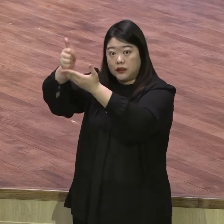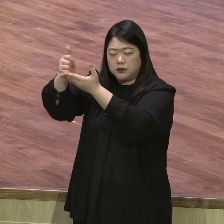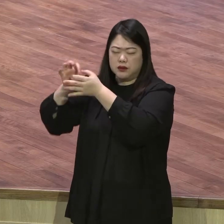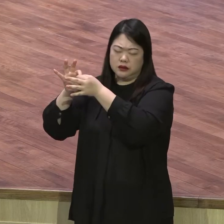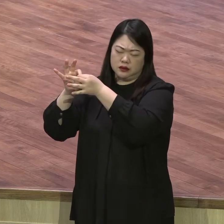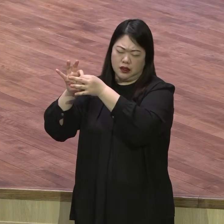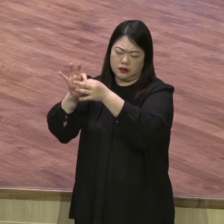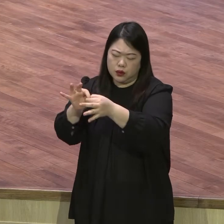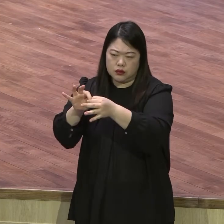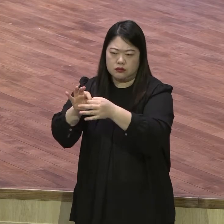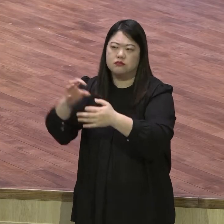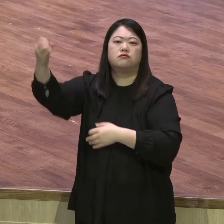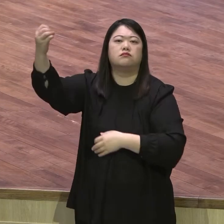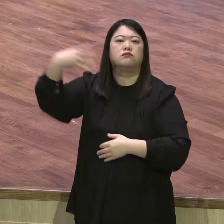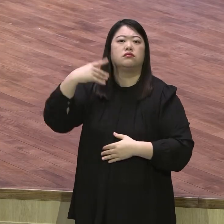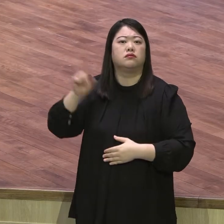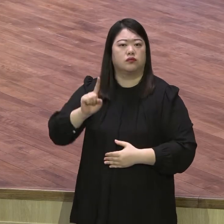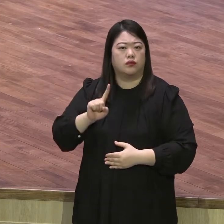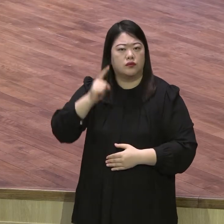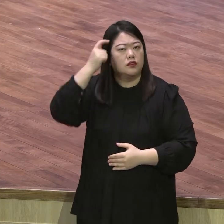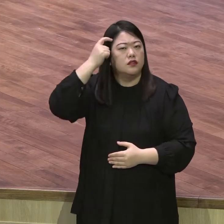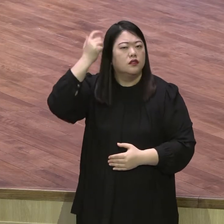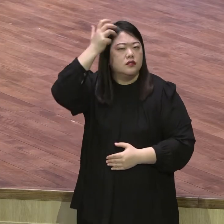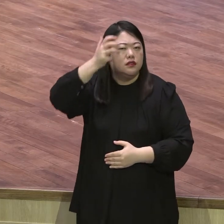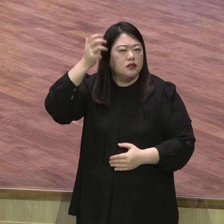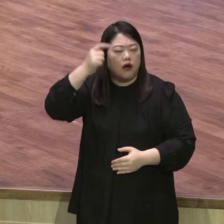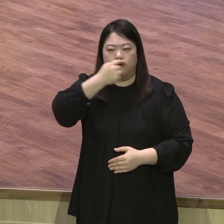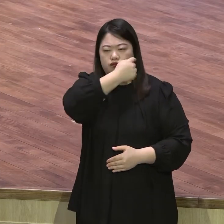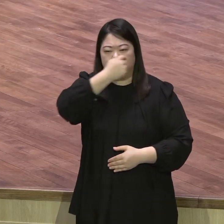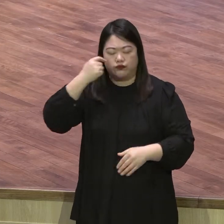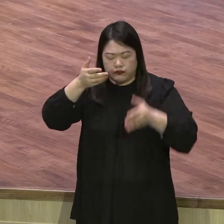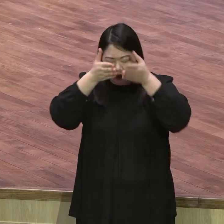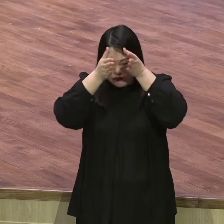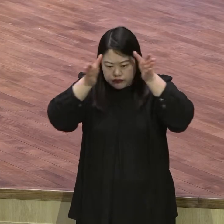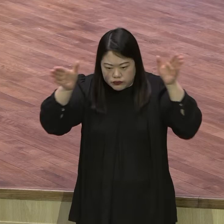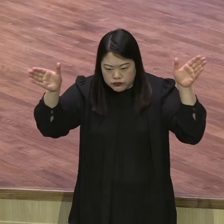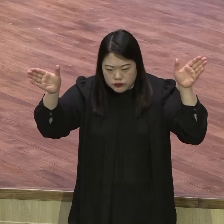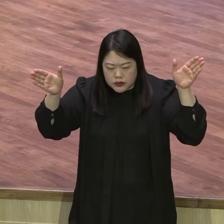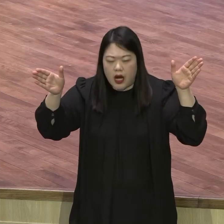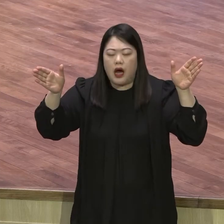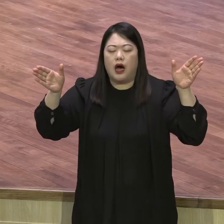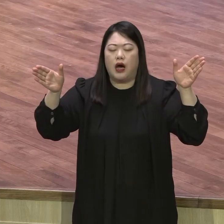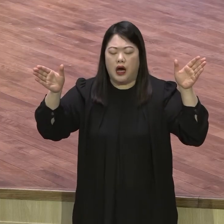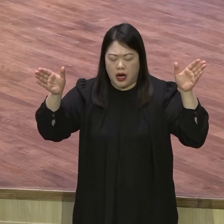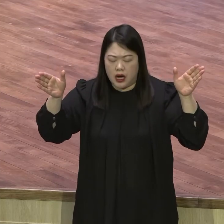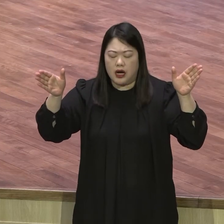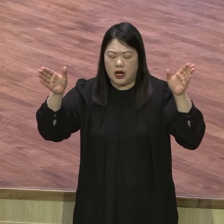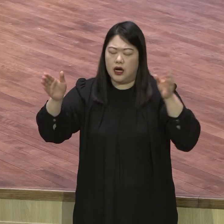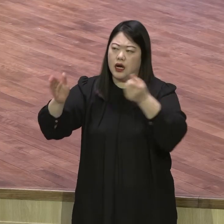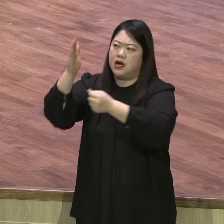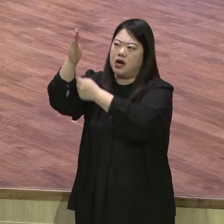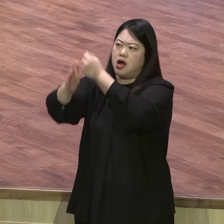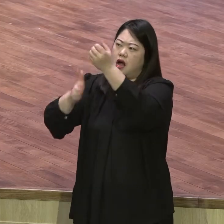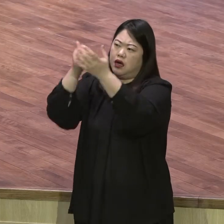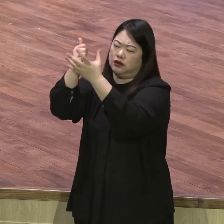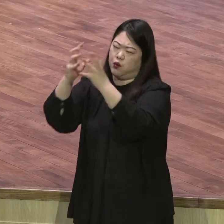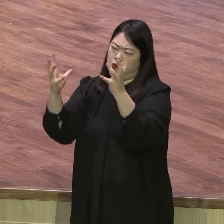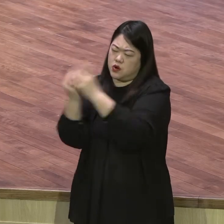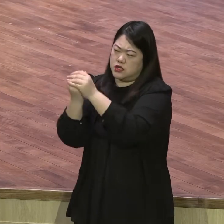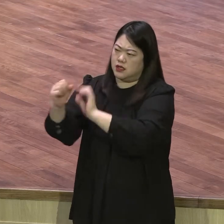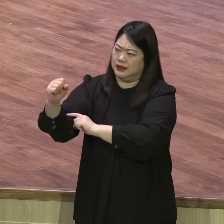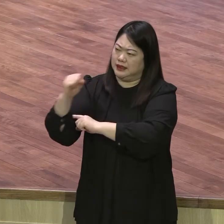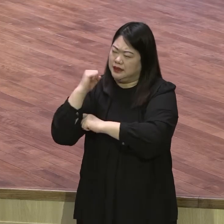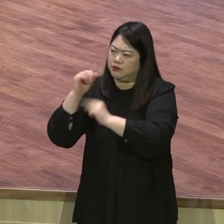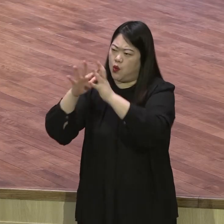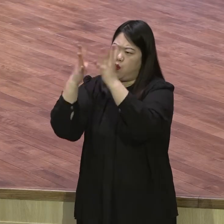영적인 눈을 열고 인간의 생사 화복을 주관하시는 전능하신 하나님의 절대